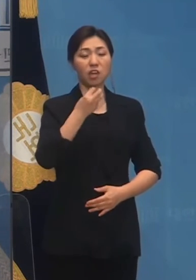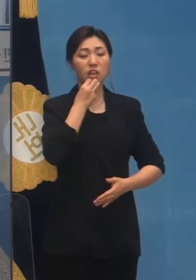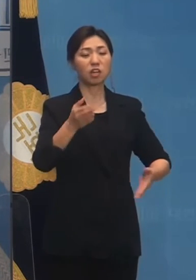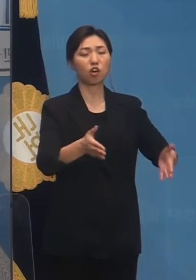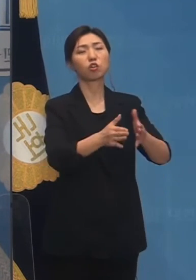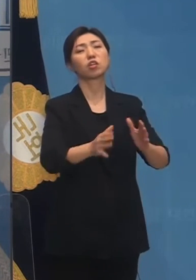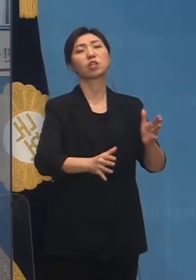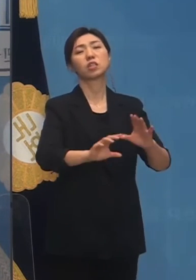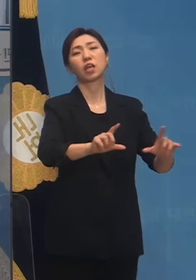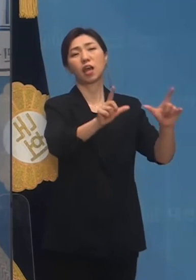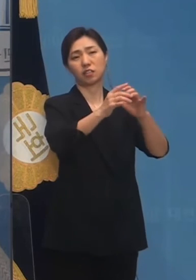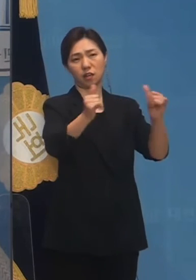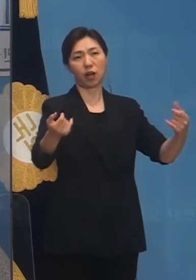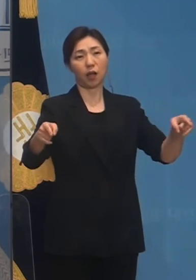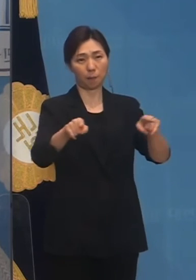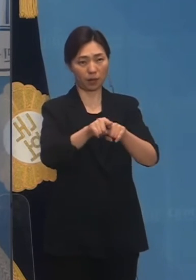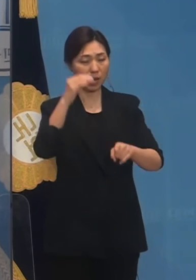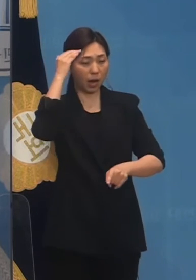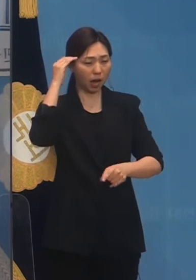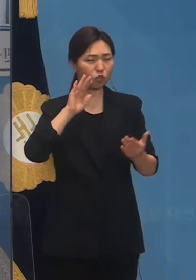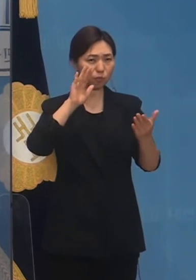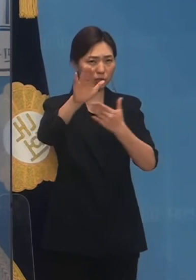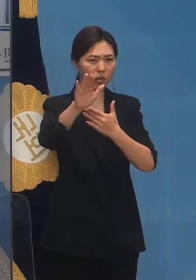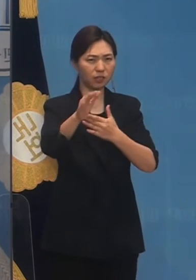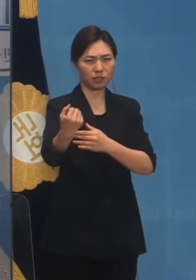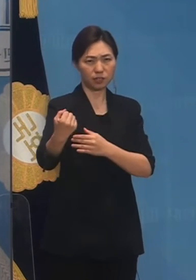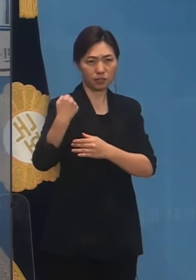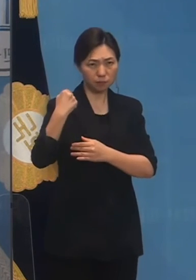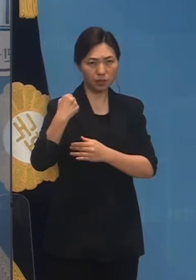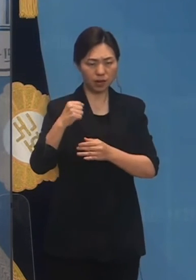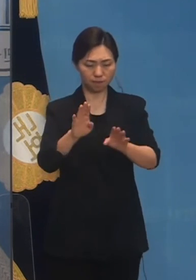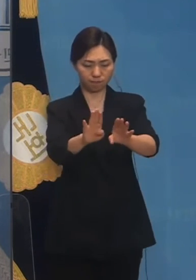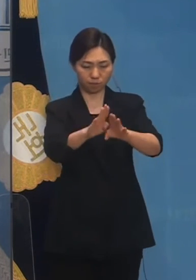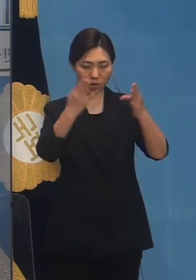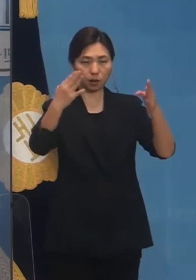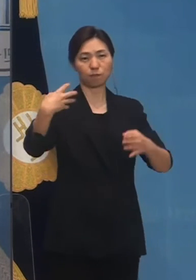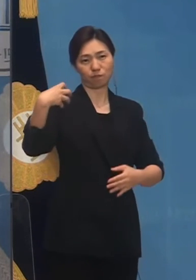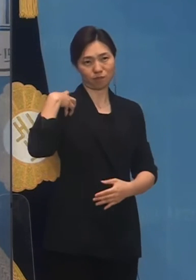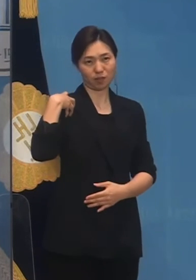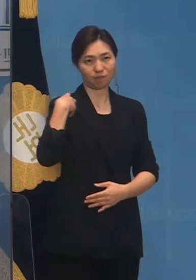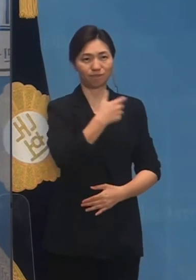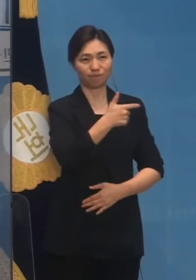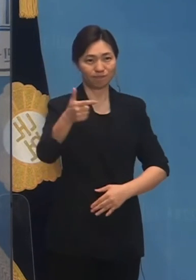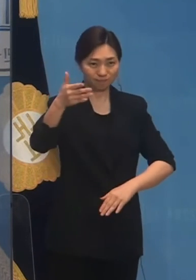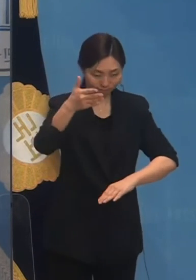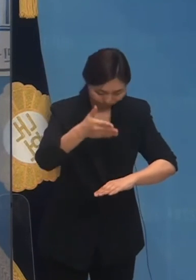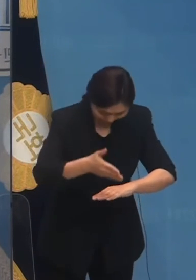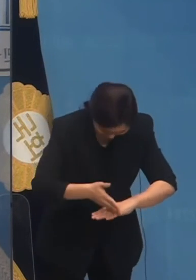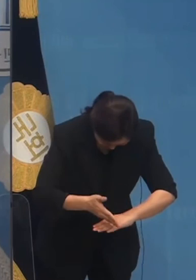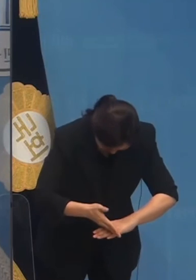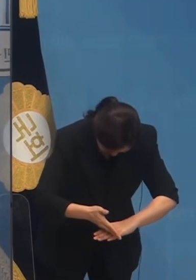미래, 대한민국의 미래를 힘차게 열겠습니다. 감사합니다.